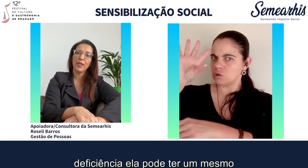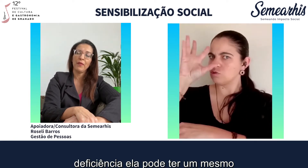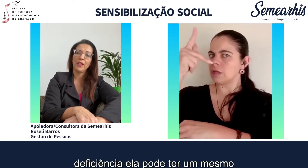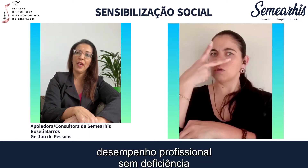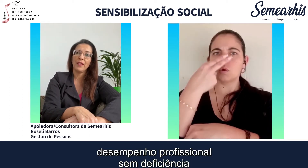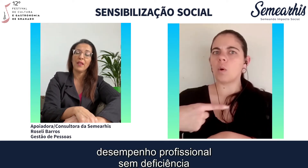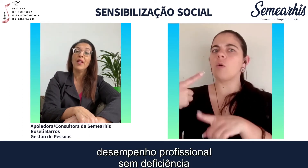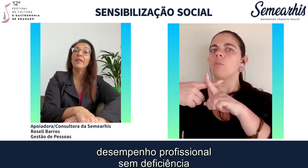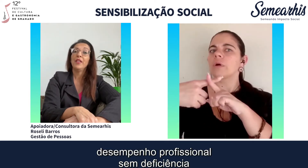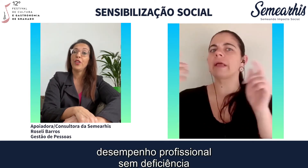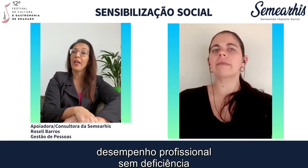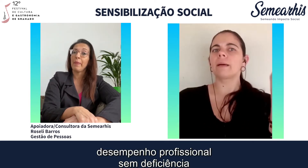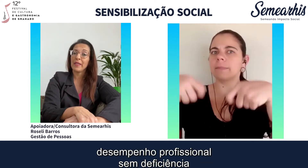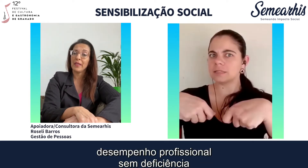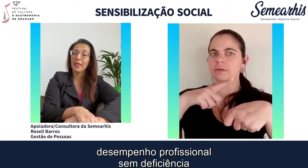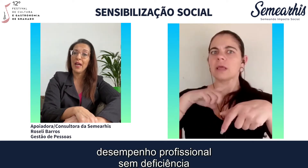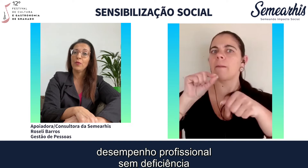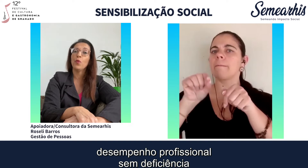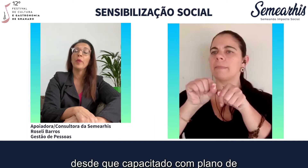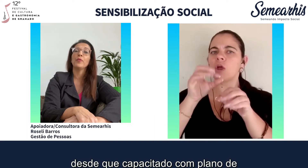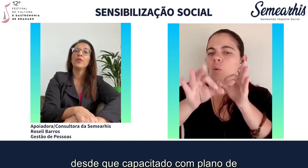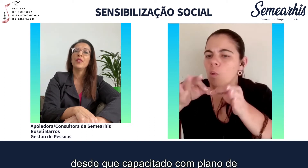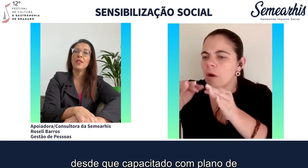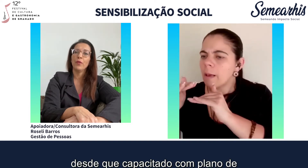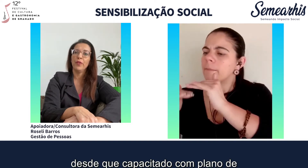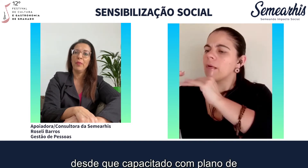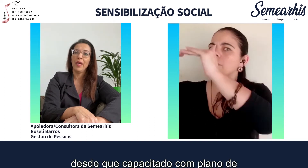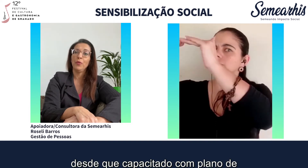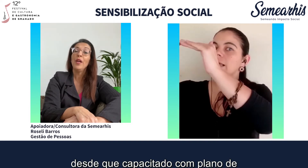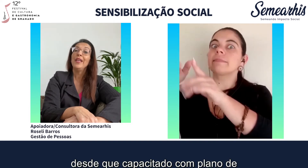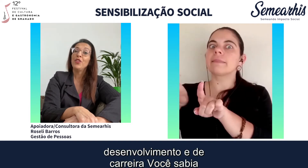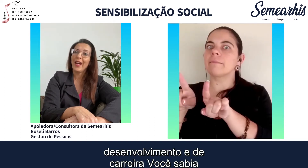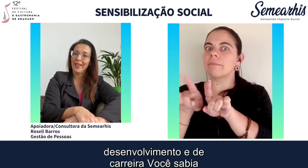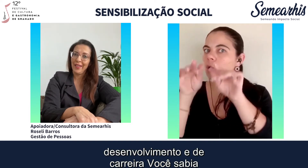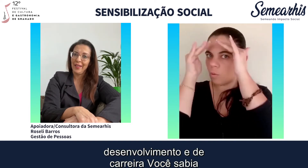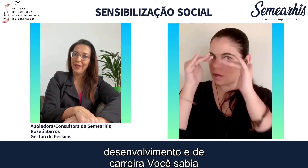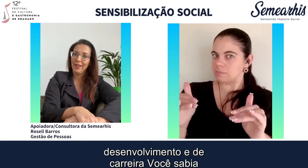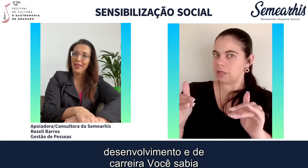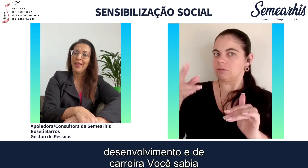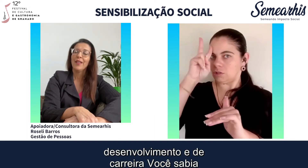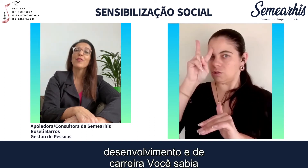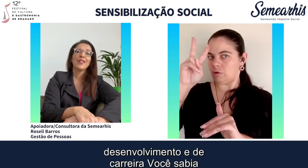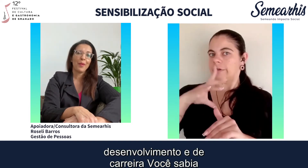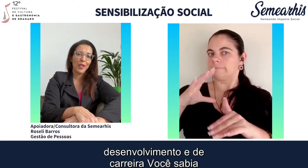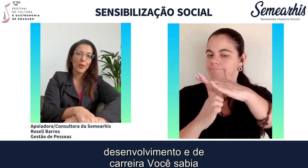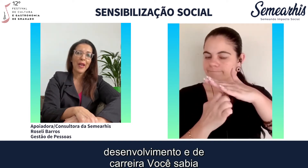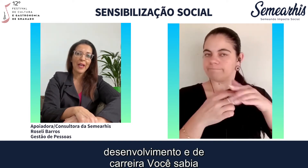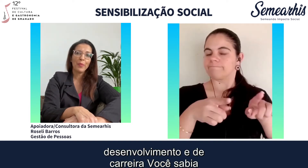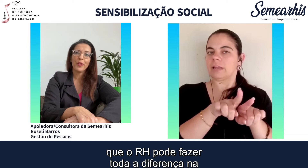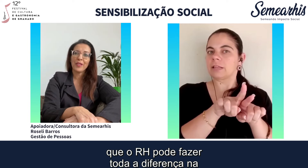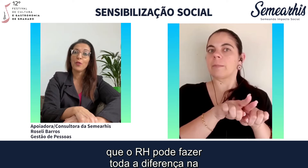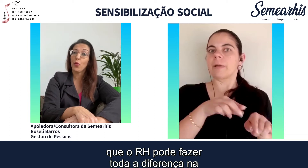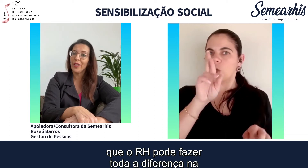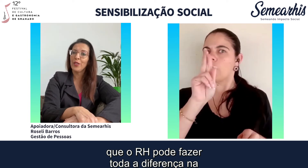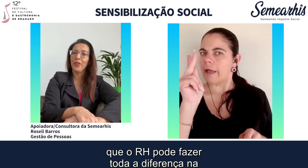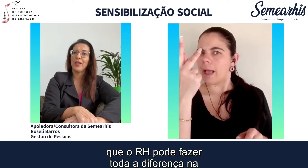profissional sem deficiência, desde que capacitado, com plano de desenvolvimento e de carreira. Você sabia que o RH